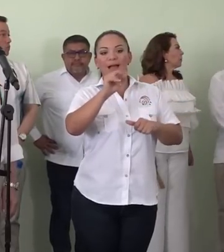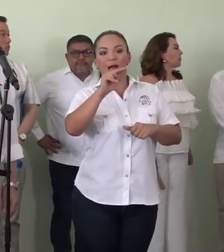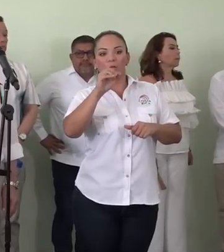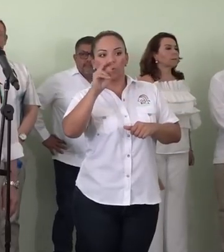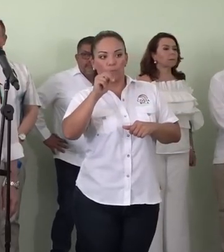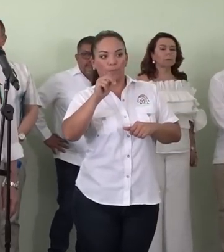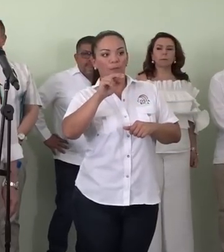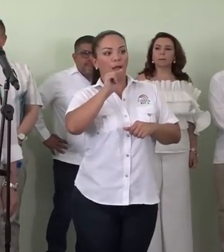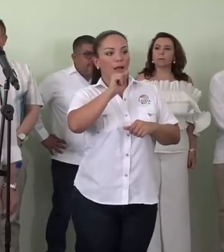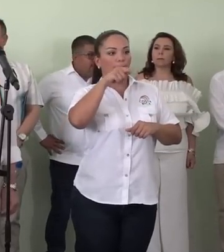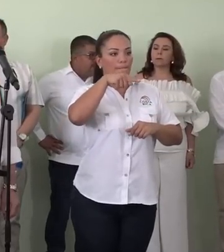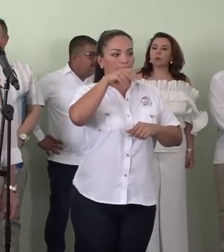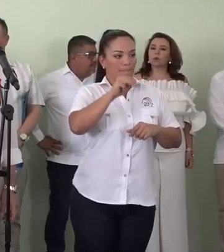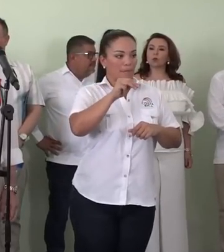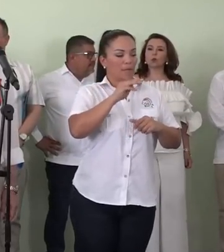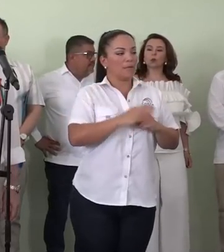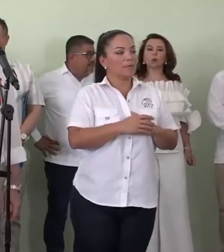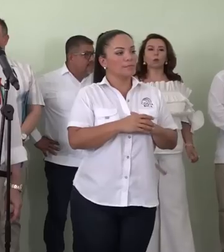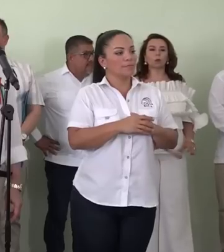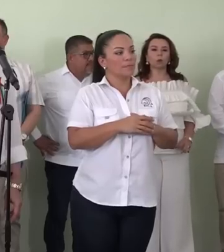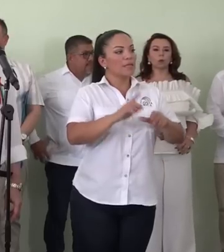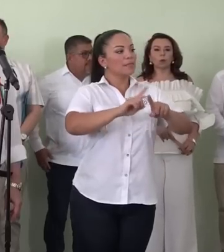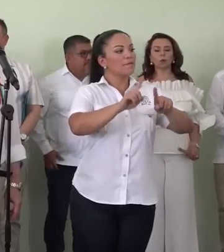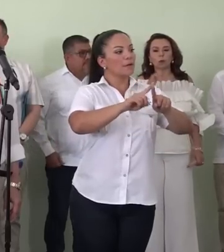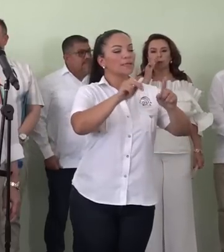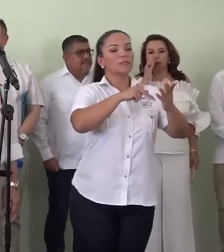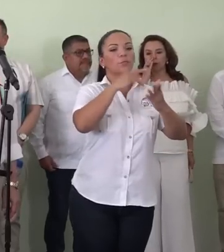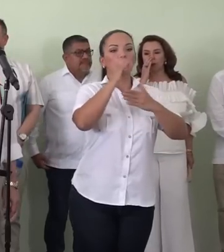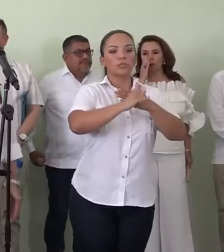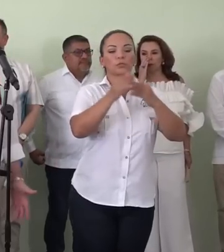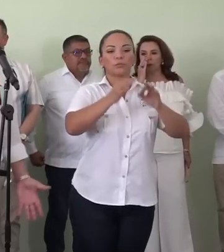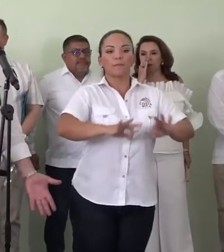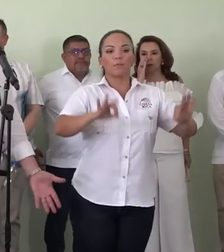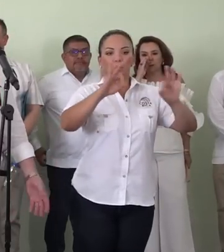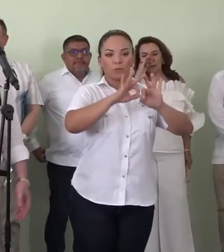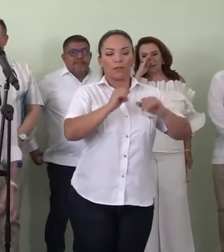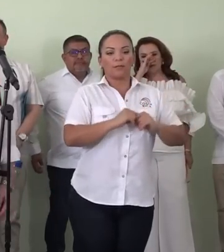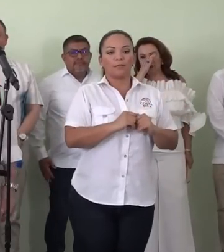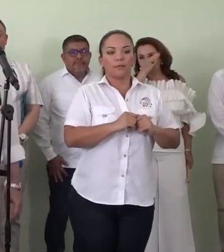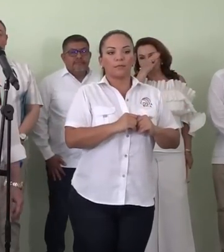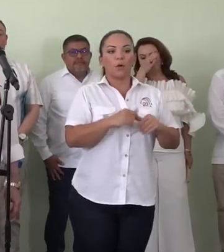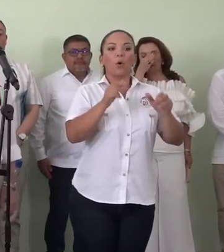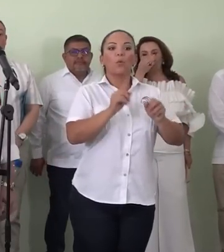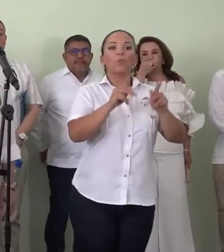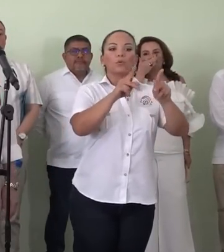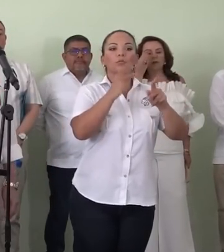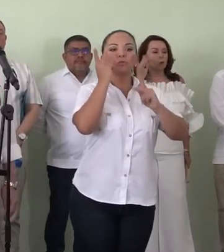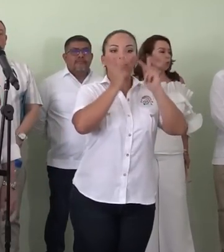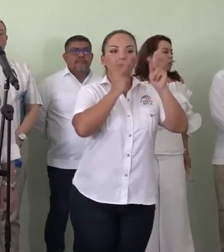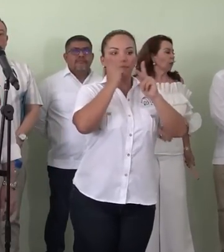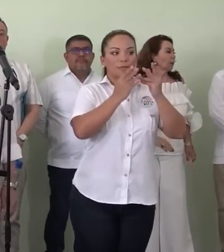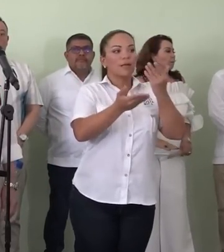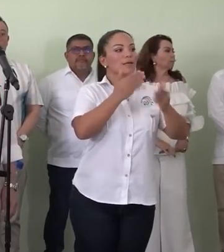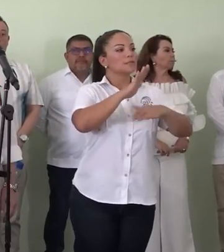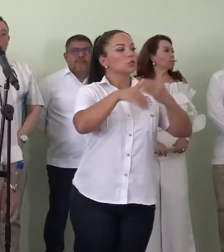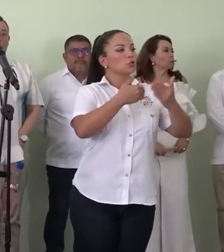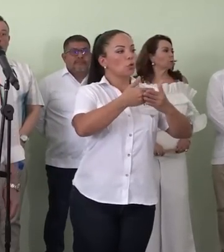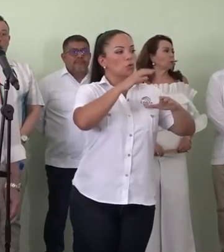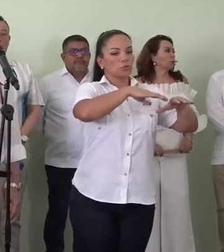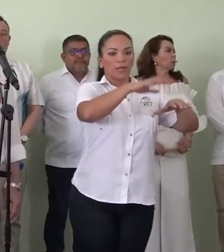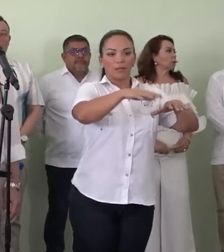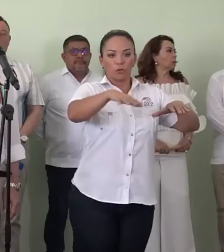APM, sobre una serie de proyectos importantes. Tuve la oportunidad de visitar casi todos los